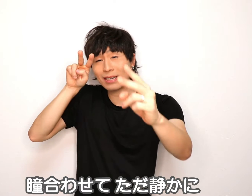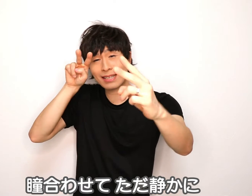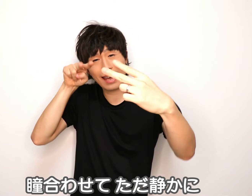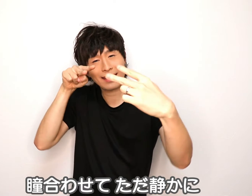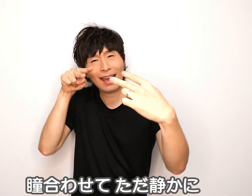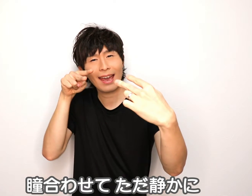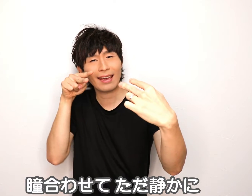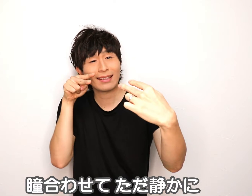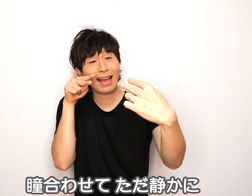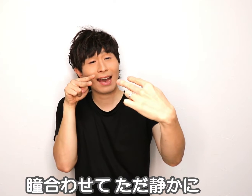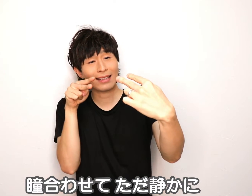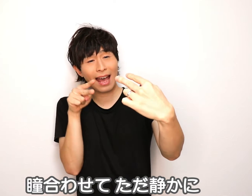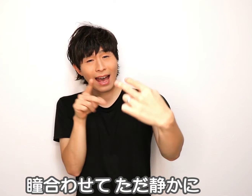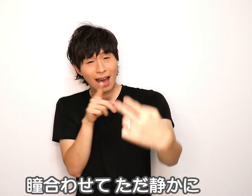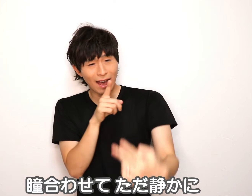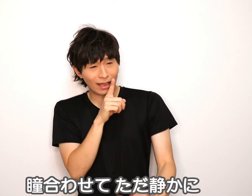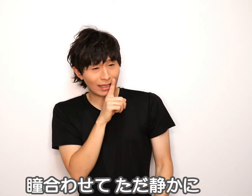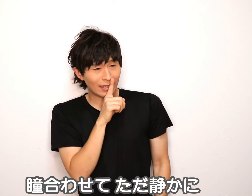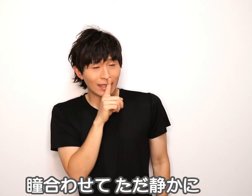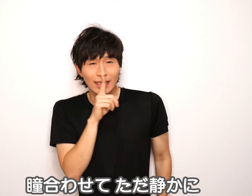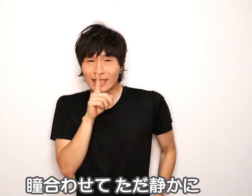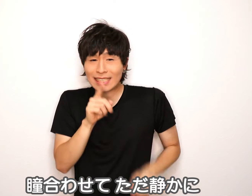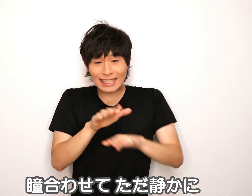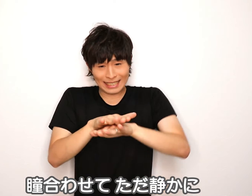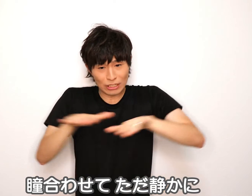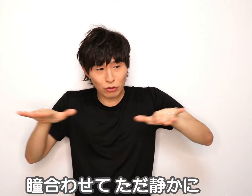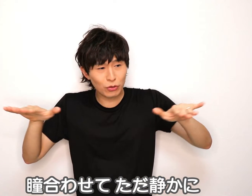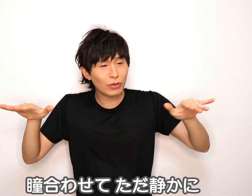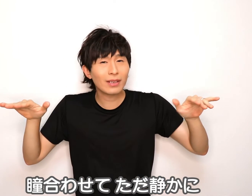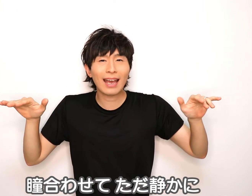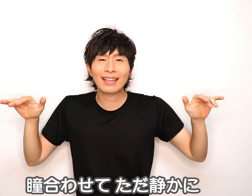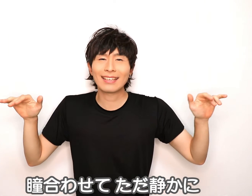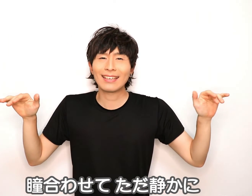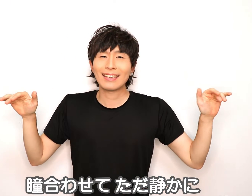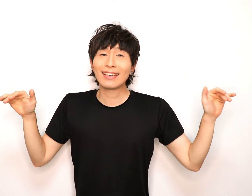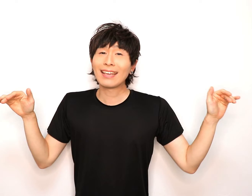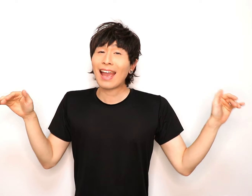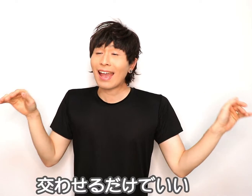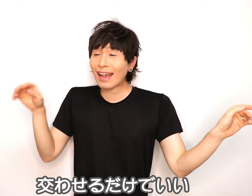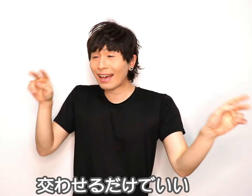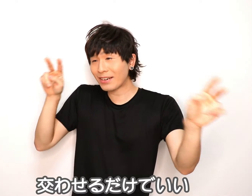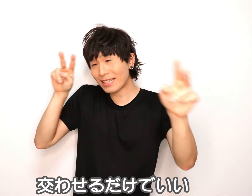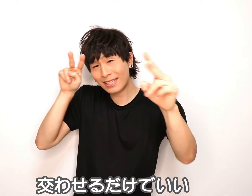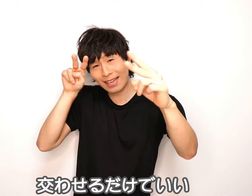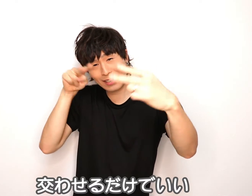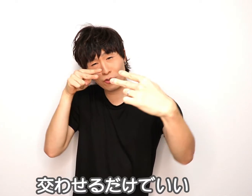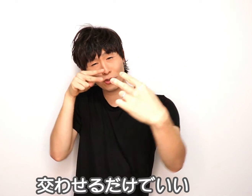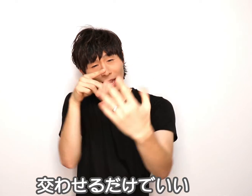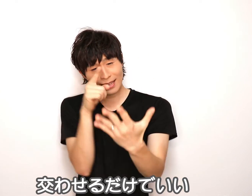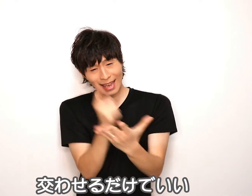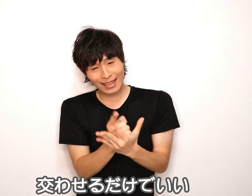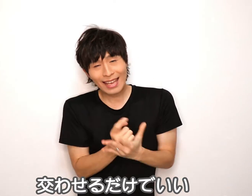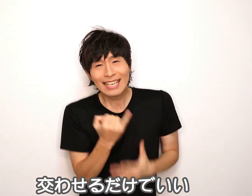せて、ただ静かに交わせるだけでい